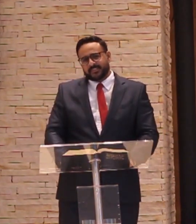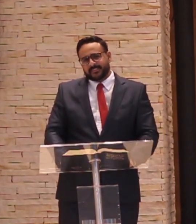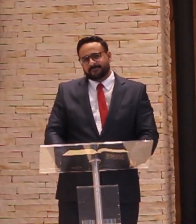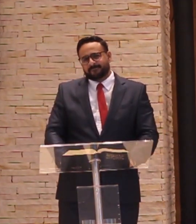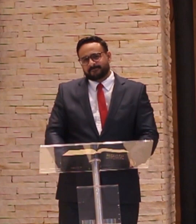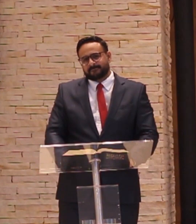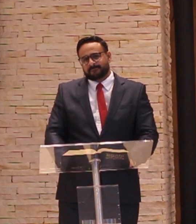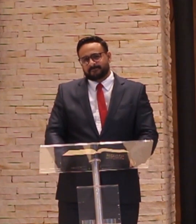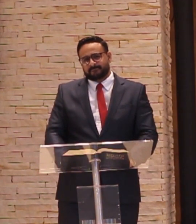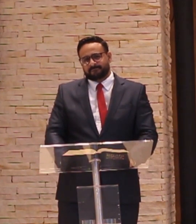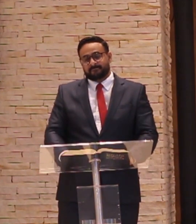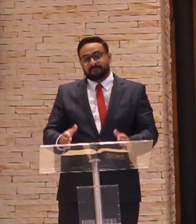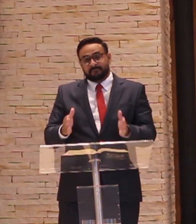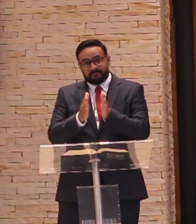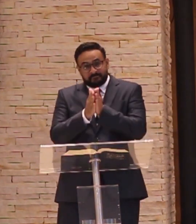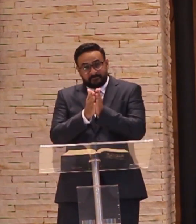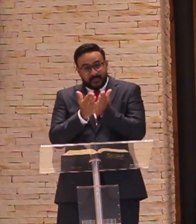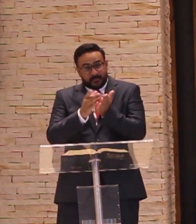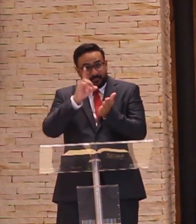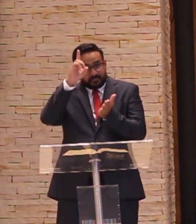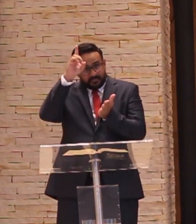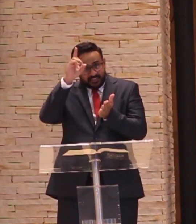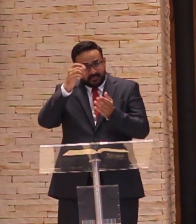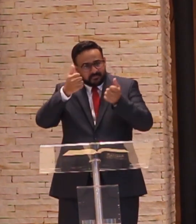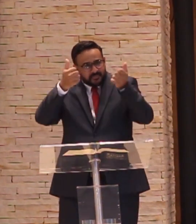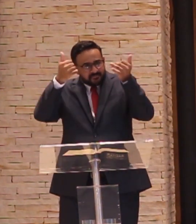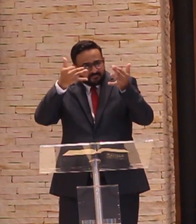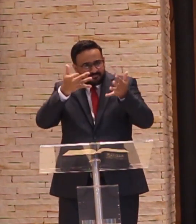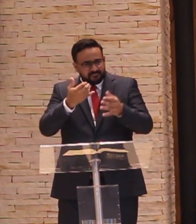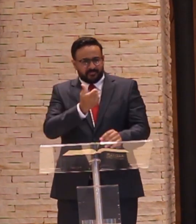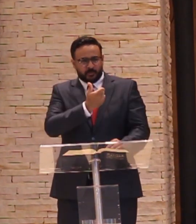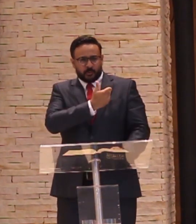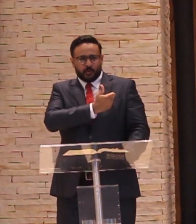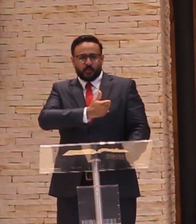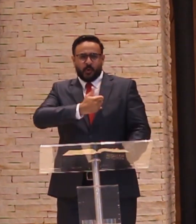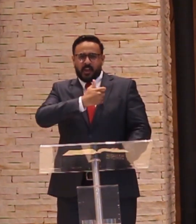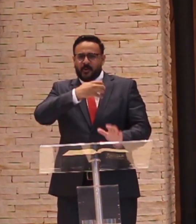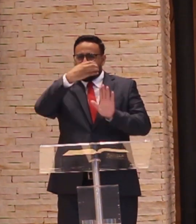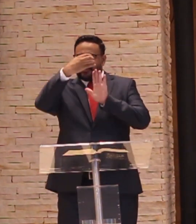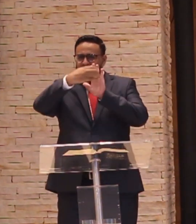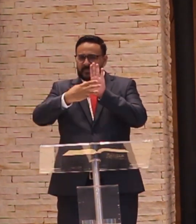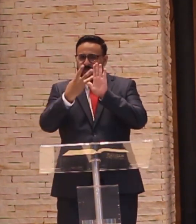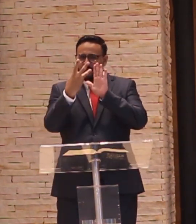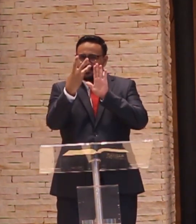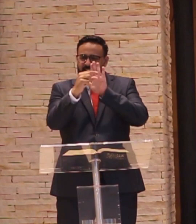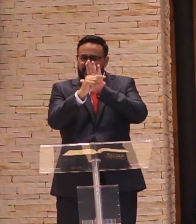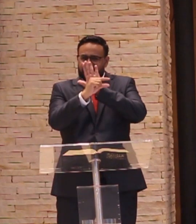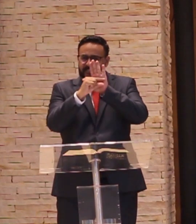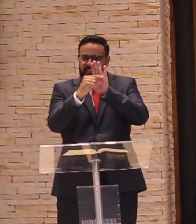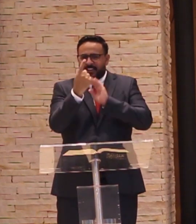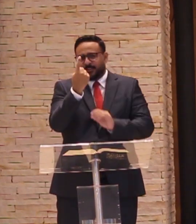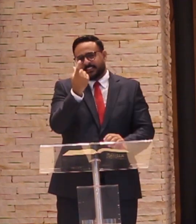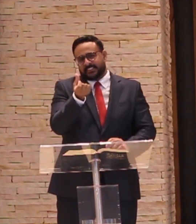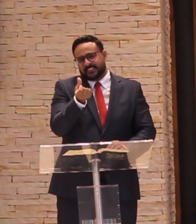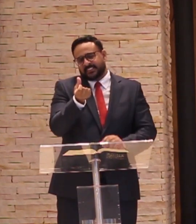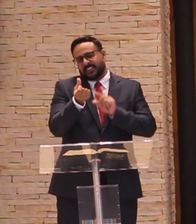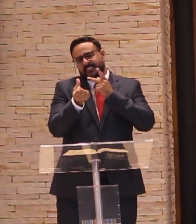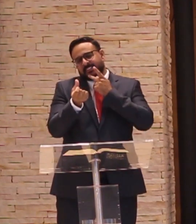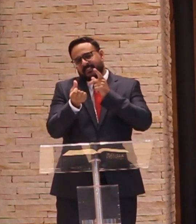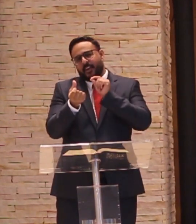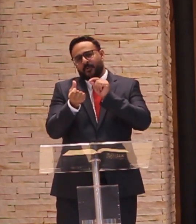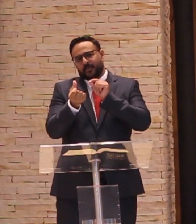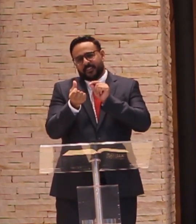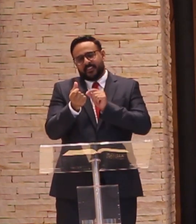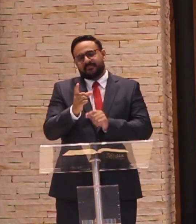que somente Deus a tem. Deus é o único que tem a verdade. A Bíblia explica no livro de João, no